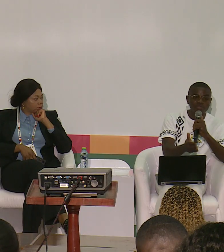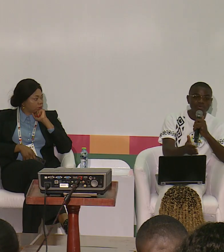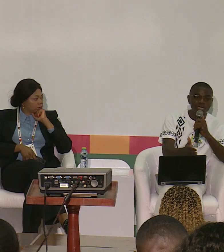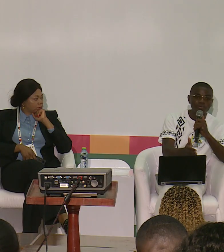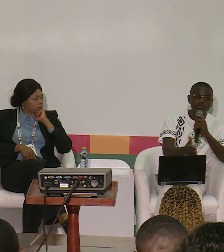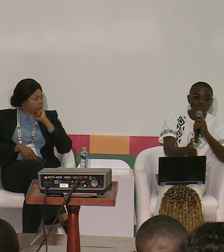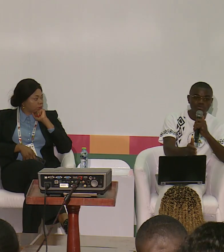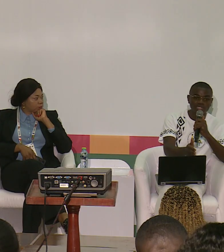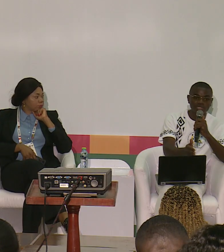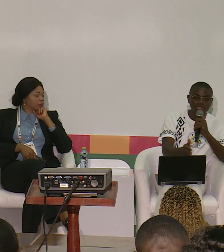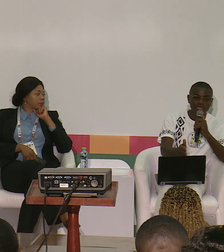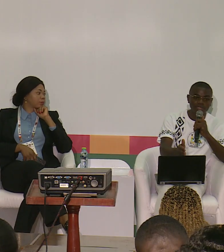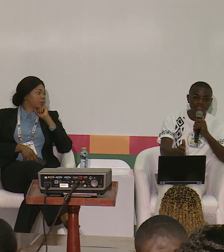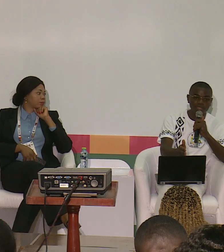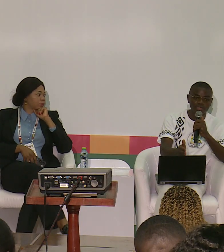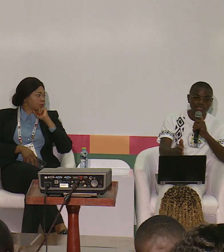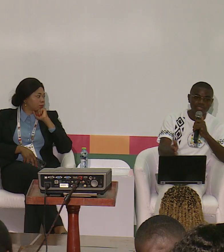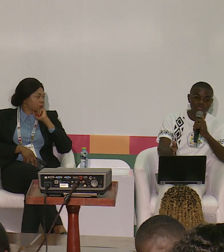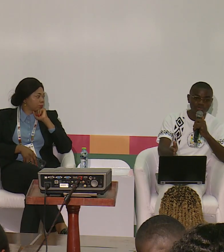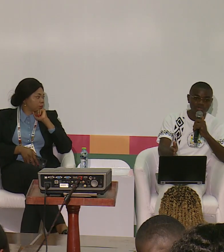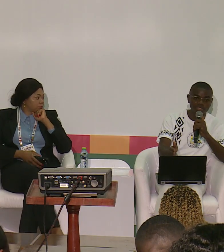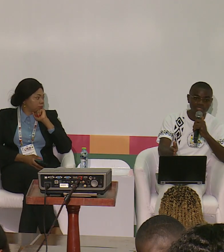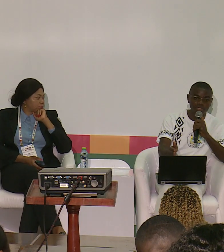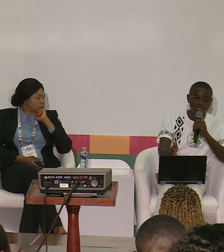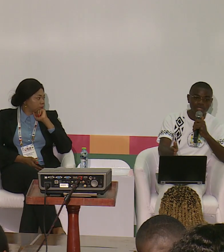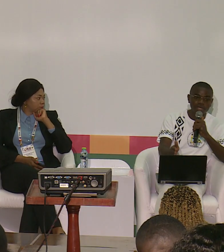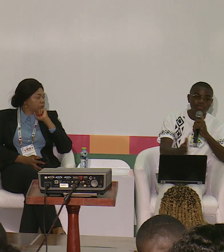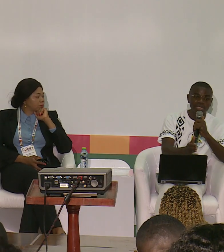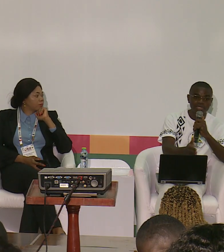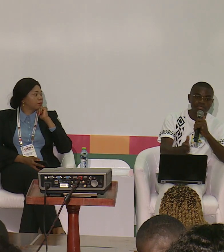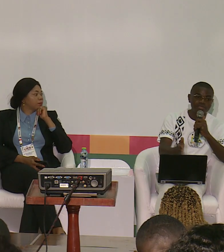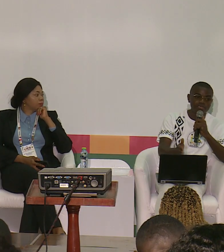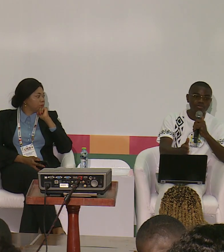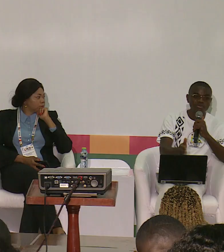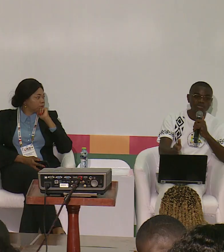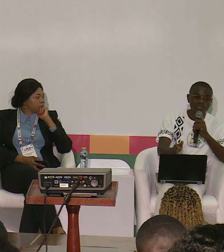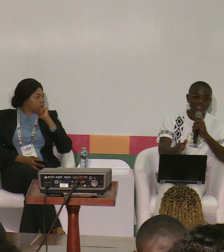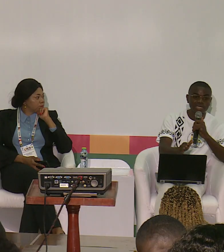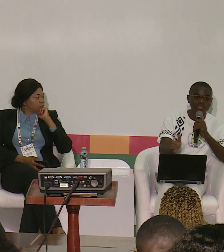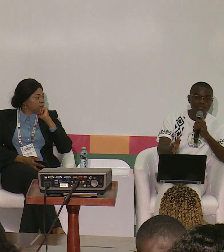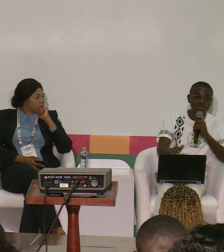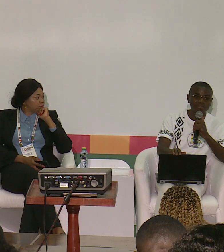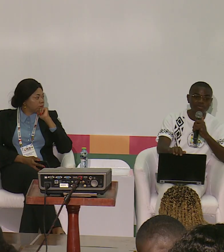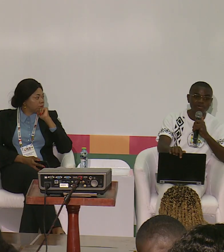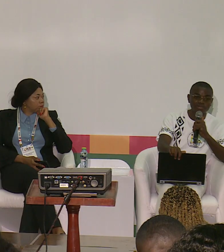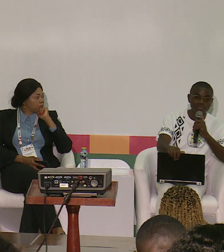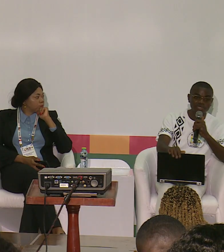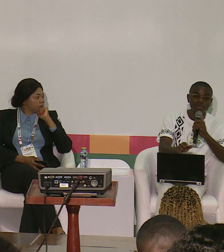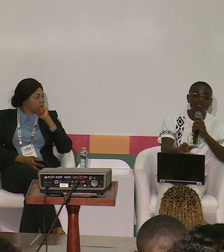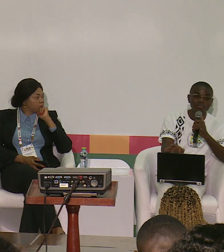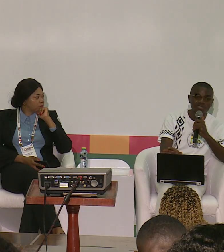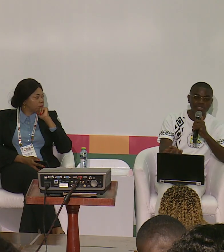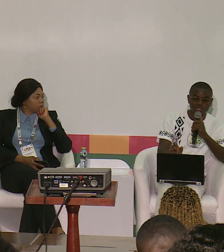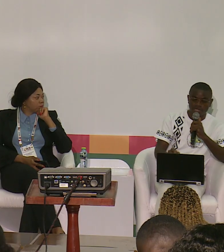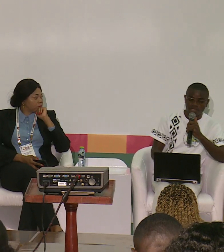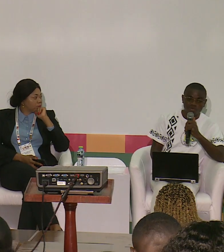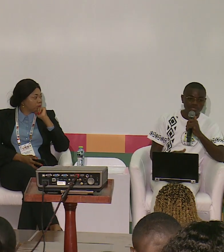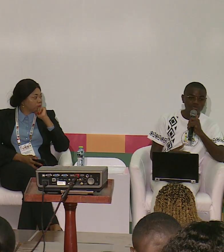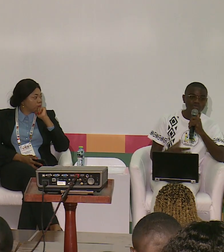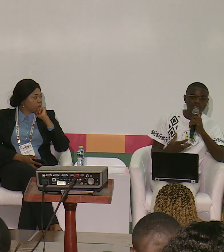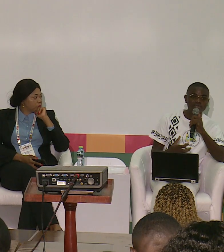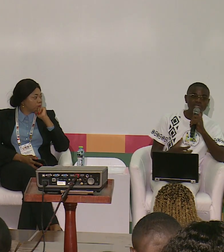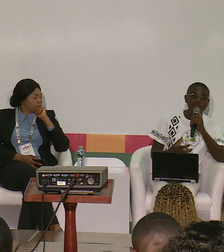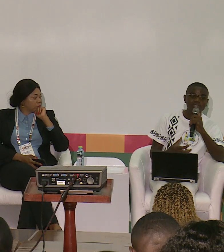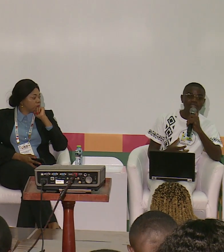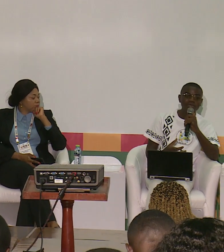nous avions eu quand même le soutien des autorités, mais dans d'autres cas, ce n'est pas vraiment ça. Donc,